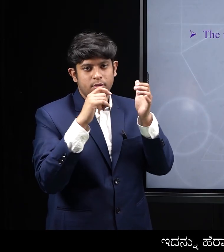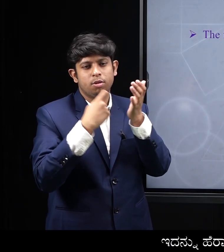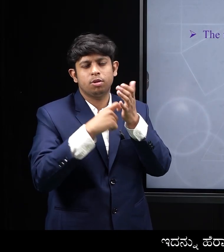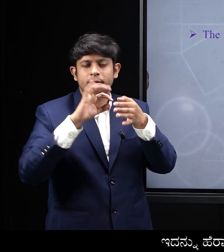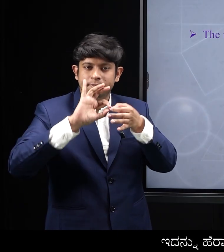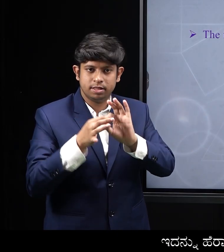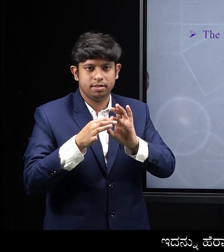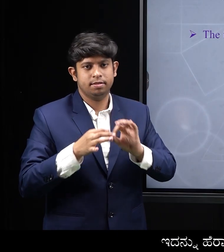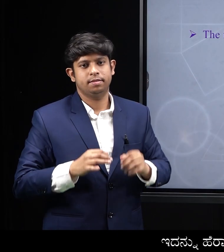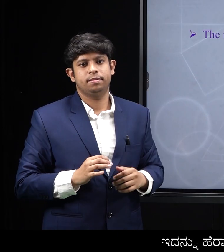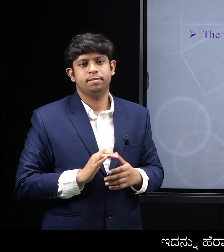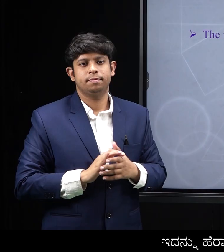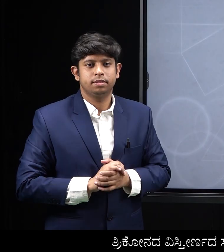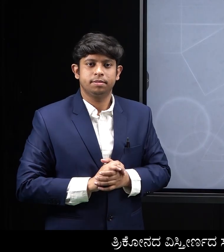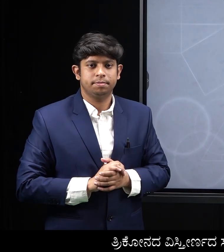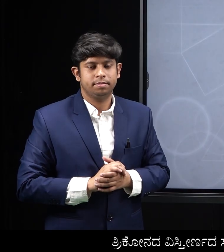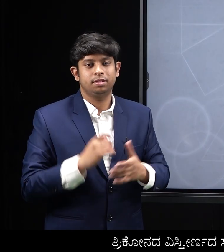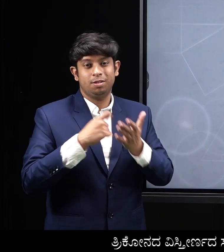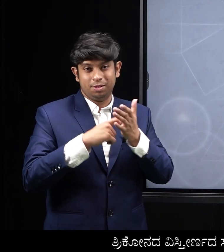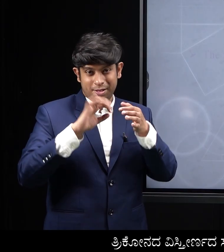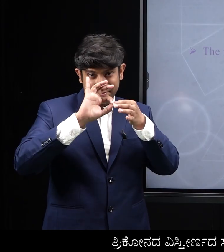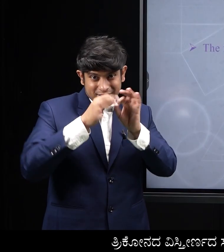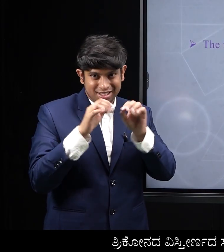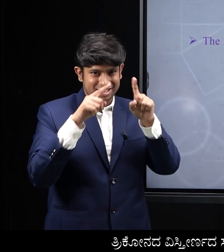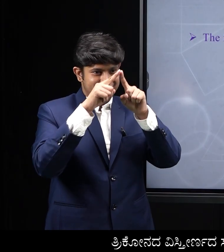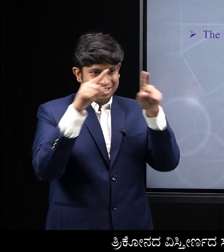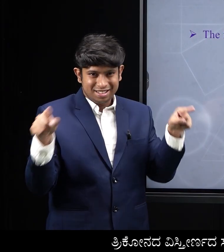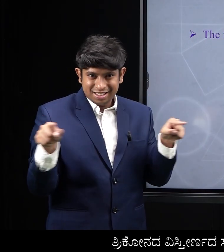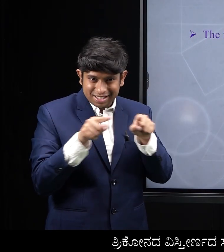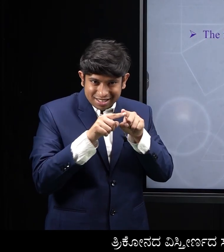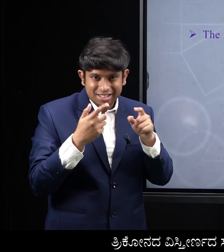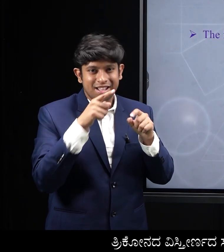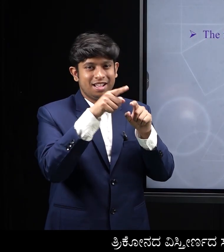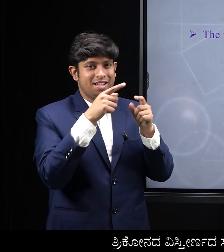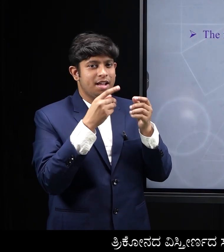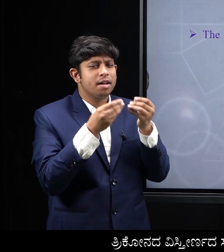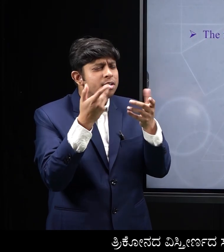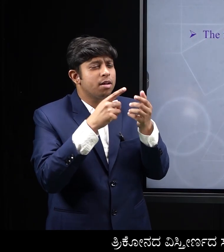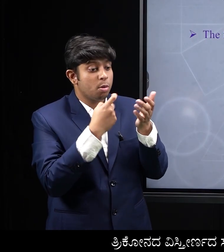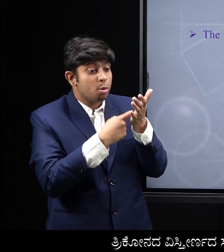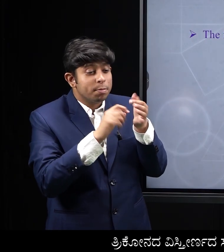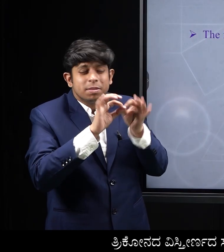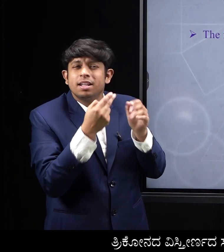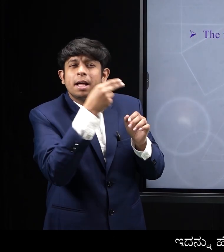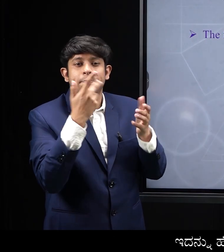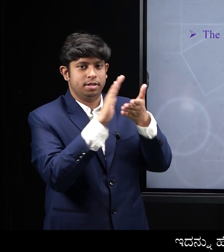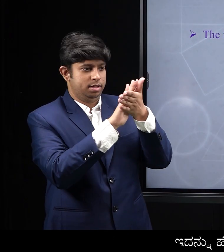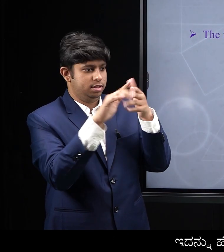ಕರೆಯುತ್ತಾರೆ. ತ್ರಿಕೋನದ ವಿಸ್ತೀರ್ಣದ ಸೂತ್ರವನ್ನು ಹೆರಾನ್ನಿಂದ ನೀಡಲಾಗುತ್ತದೆ ಮತ್ತು ಇದನ್ನು ಹೆರಾನ್